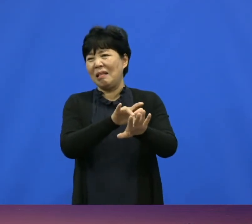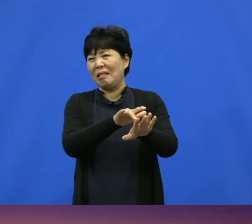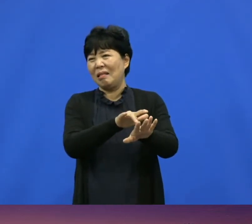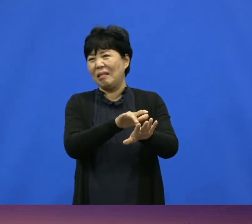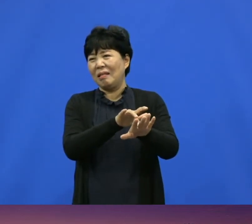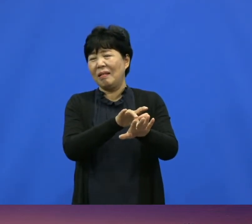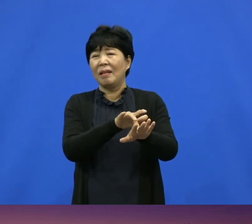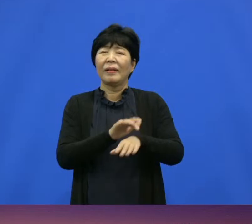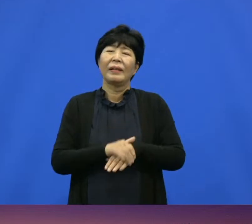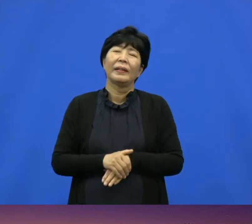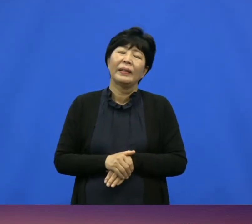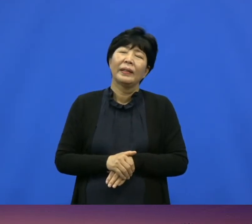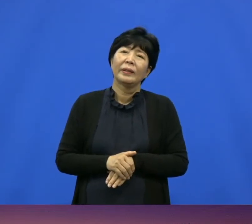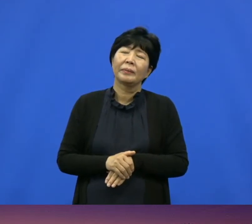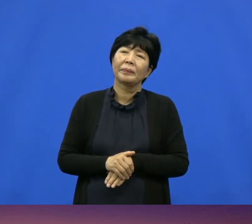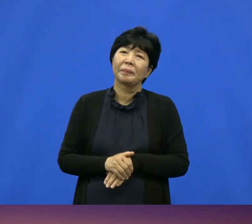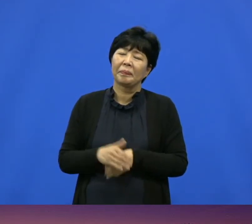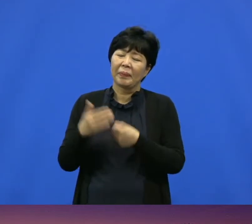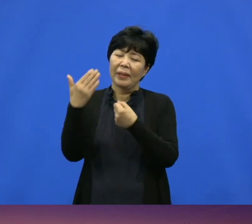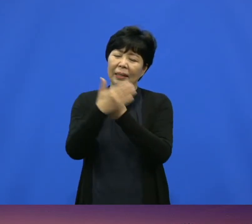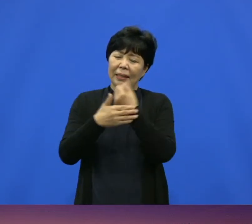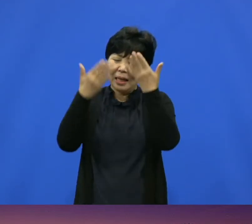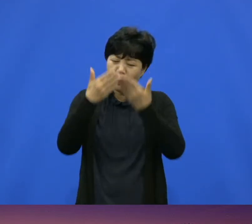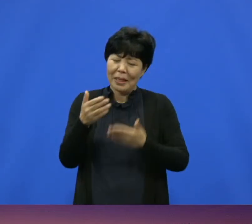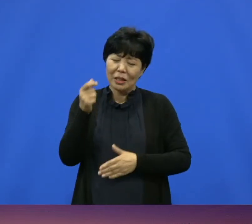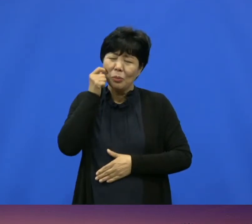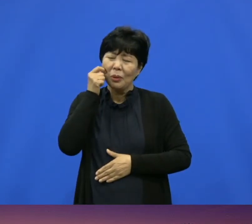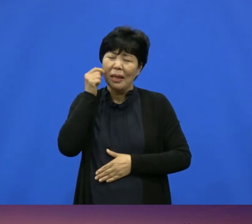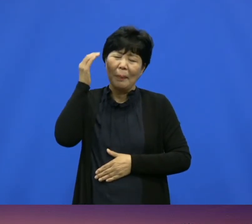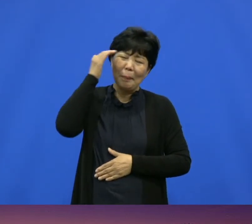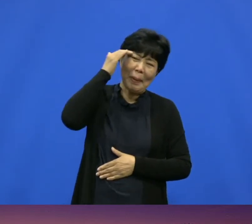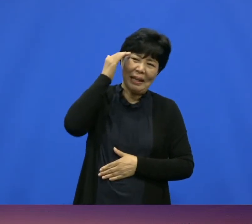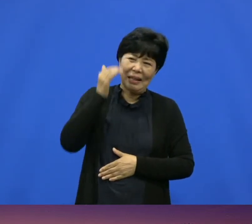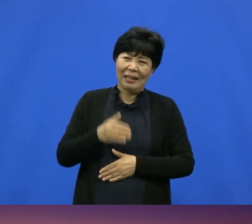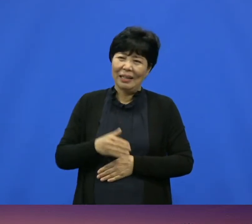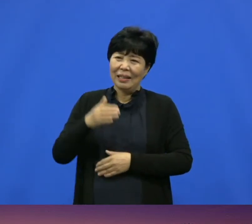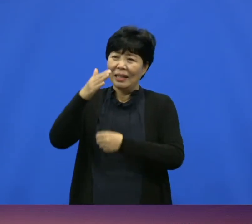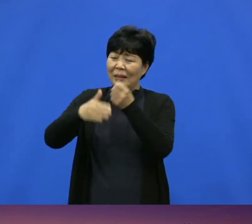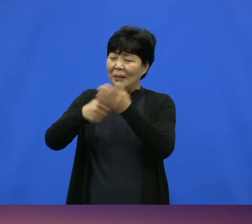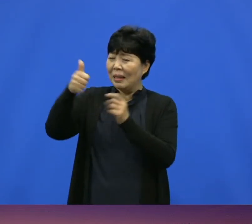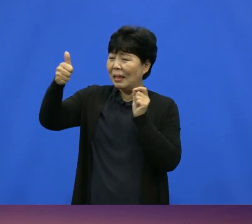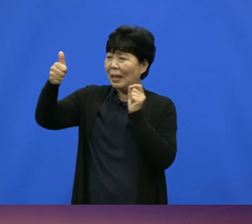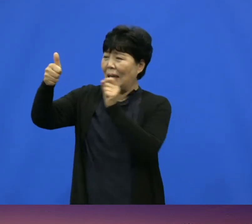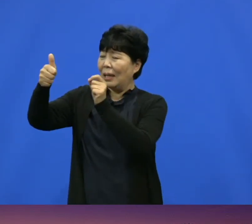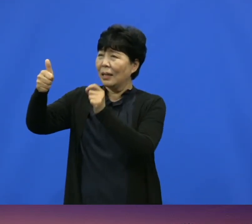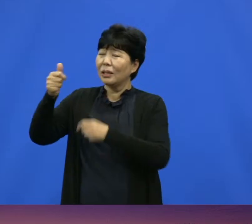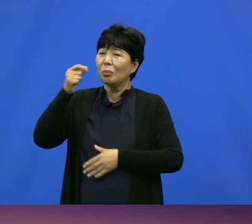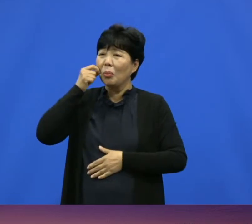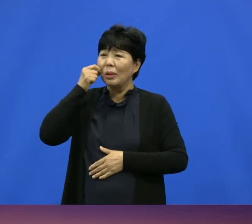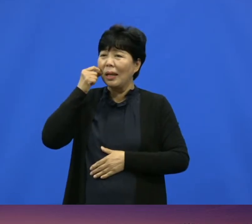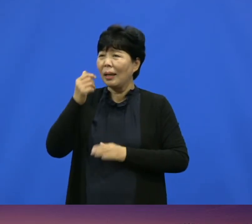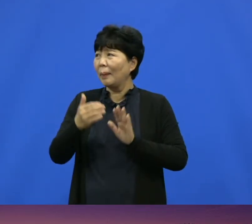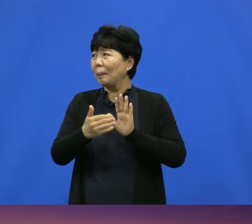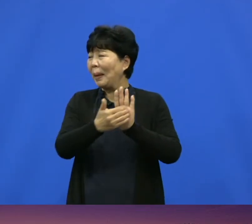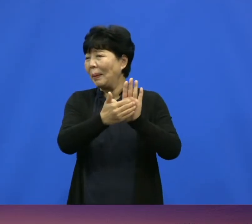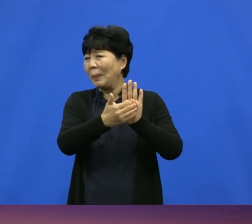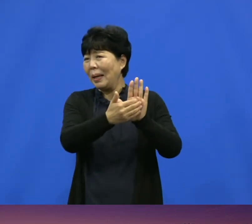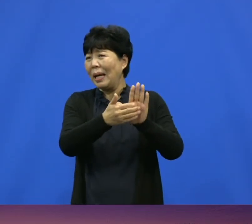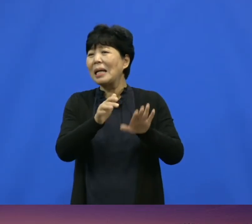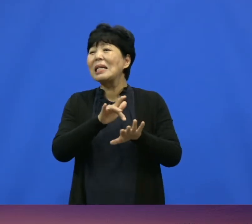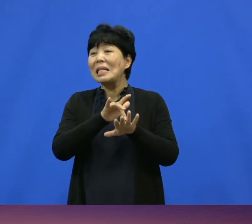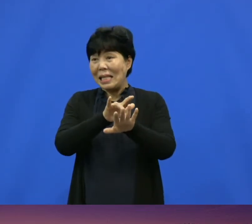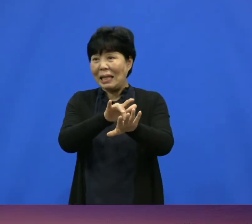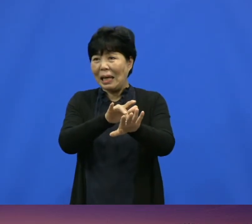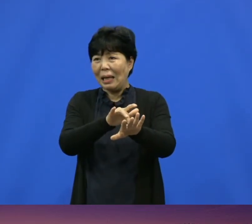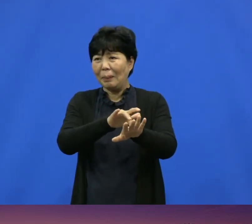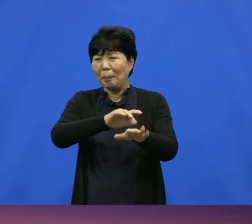여러분? 우리가 은혜 받지 못하도록, 우리가 하나님께 가까이 가지 못하도록, 하나님과 우리의 관계를 거리를 만들기 위해서 몸부림을